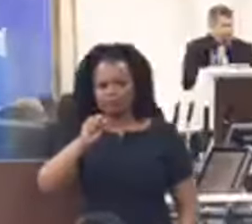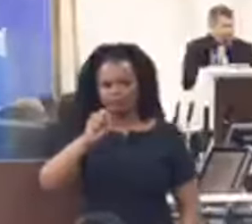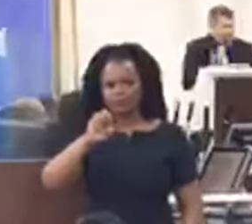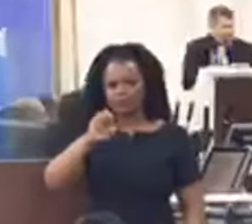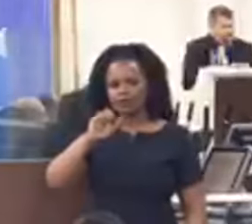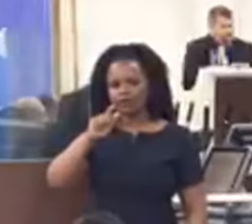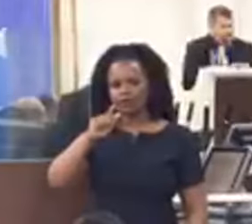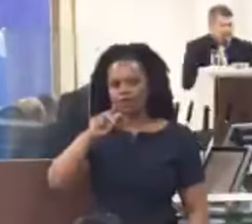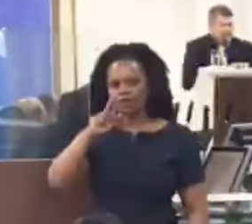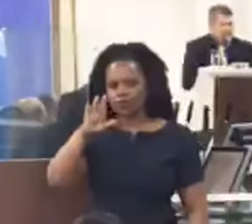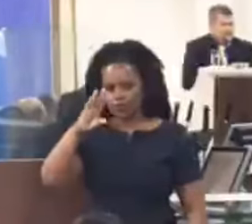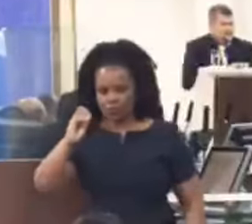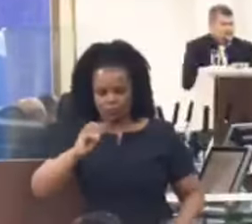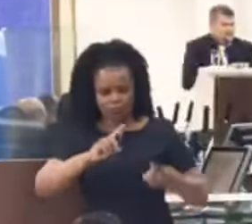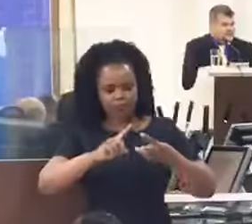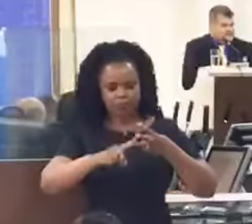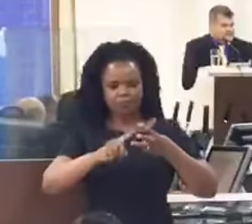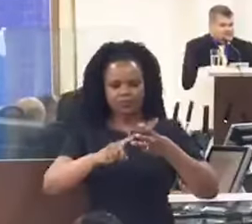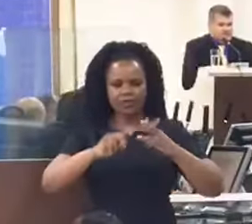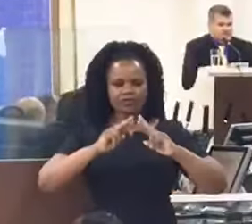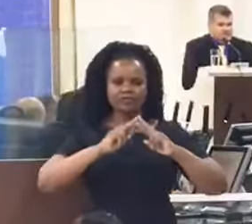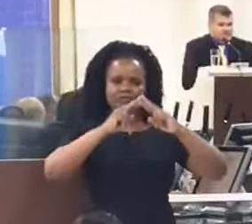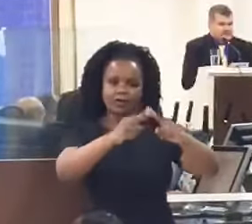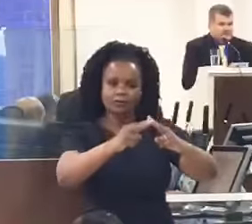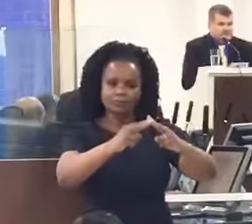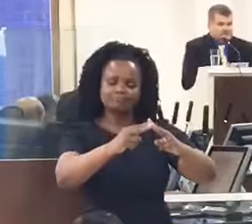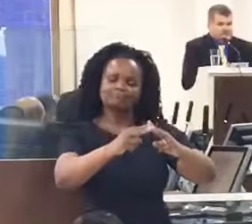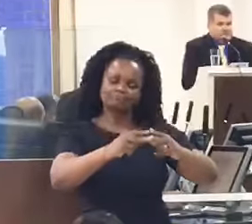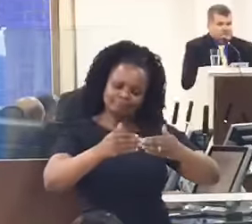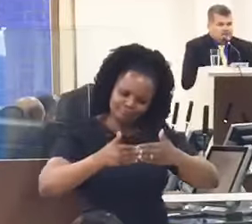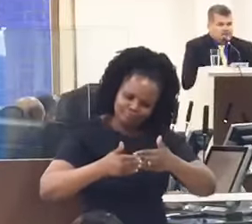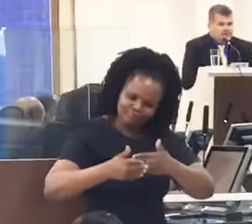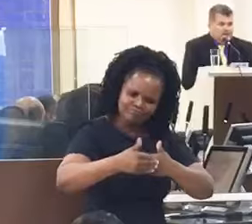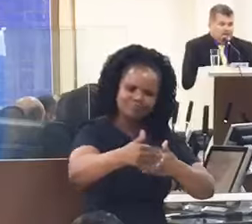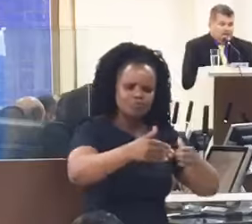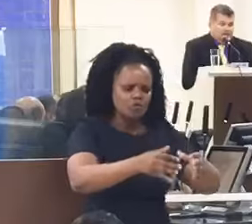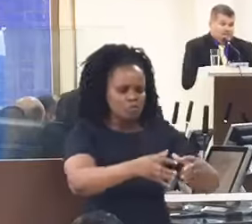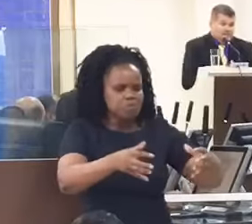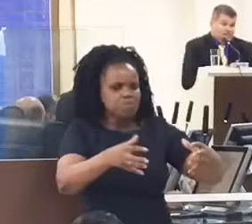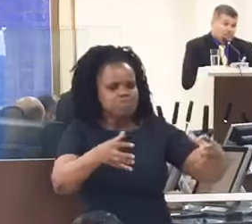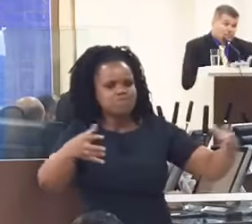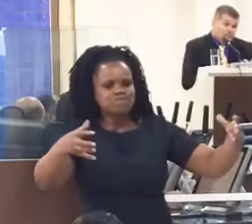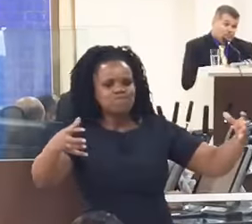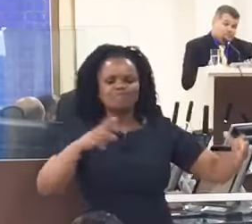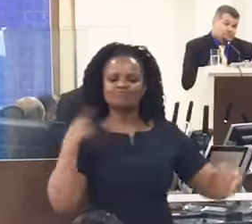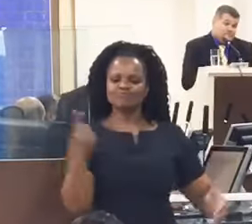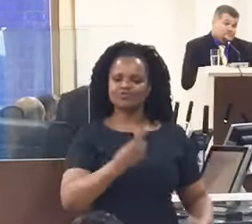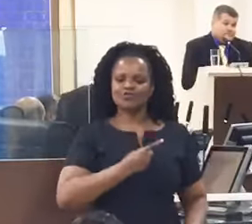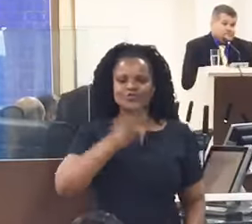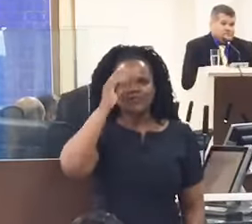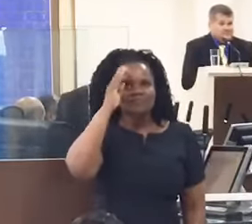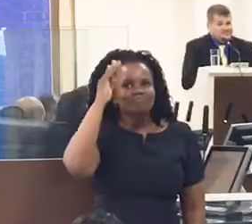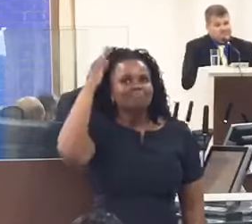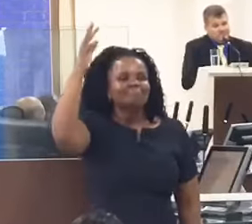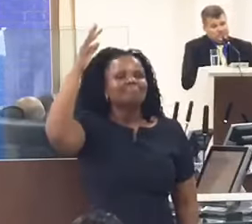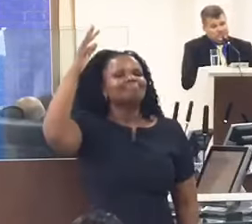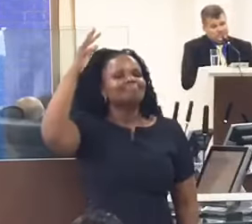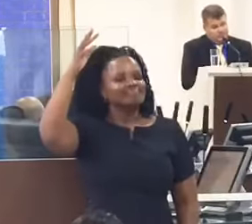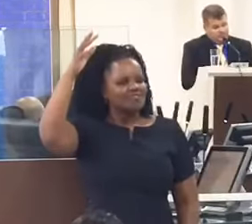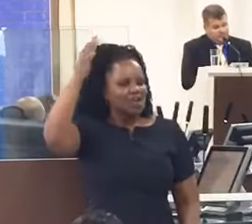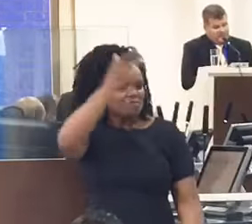também na Ilha dos Valadares, os atendimentos estendidos, enfim, o sonho